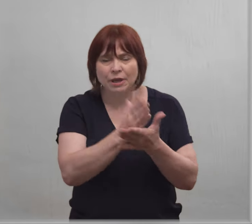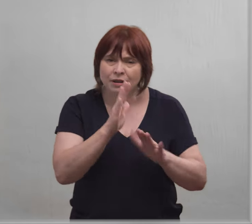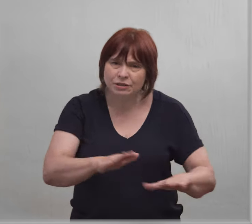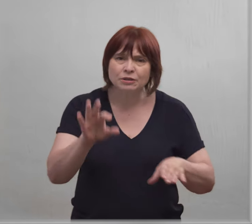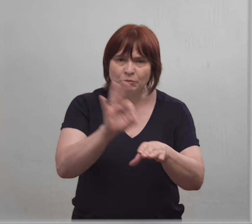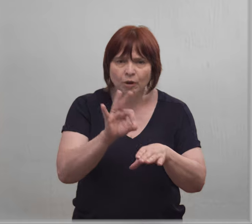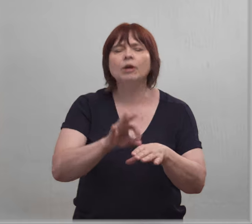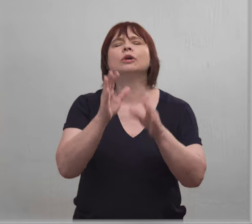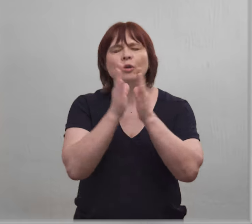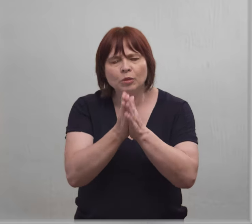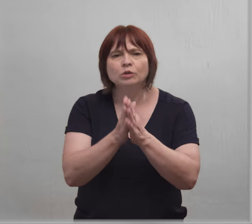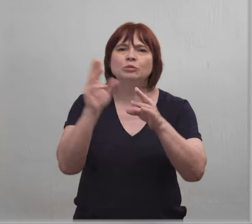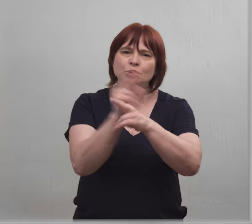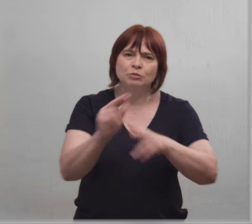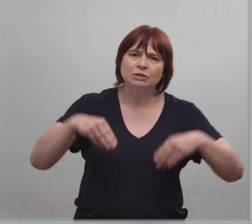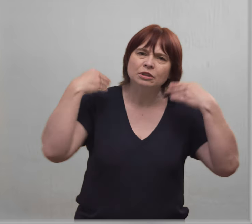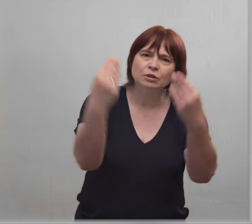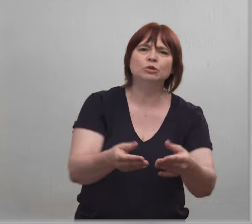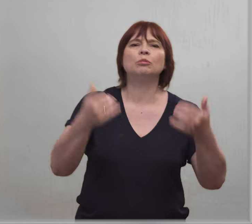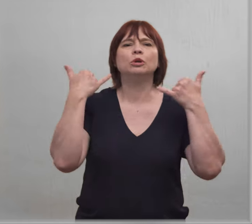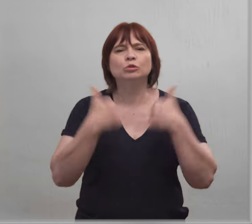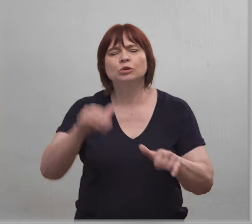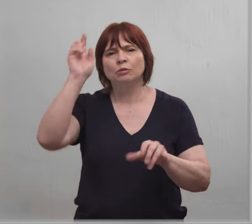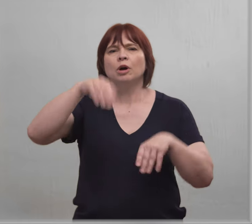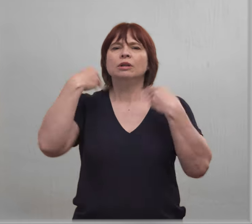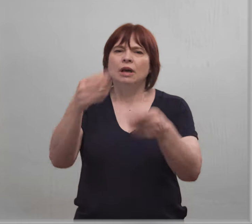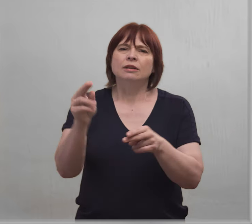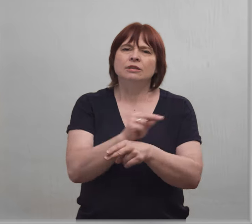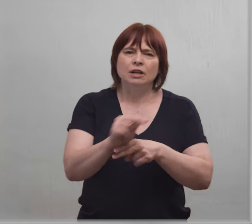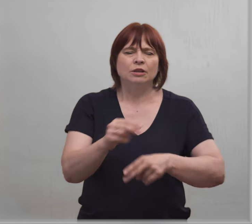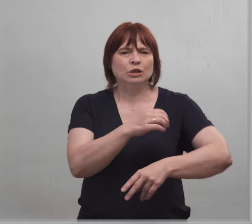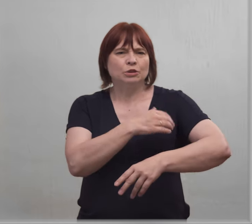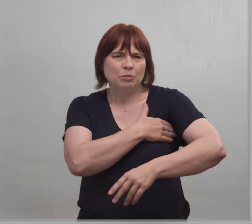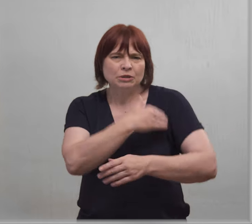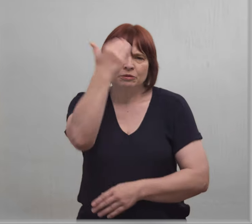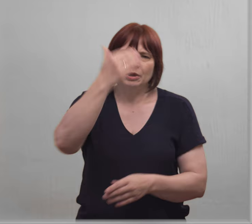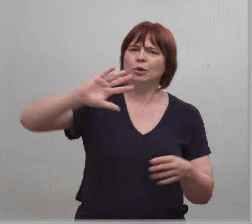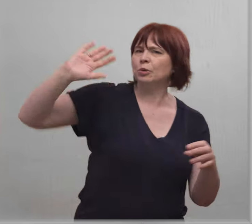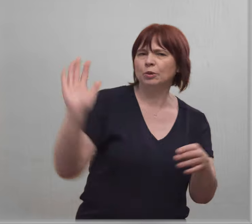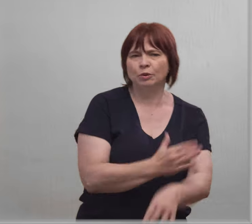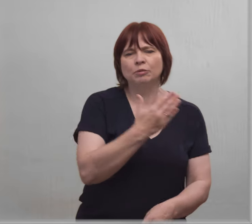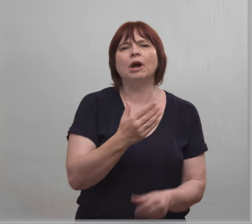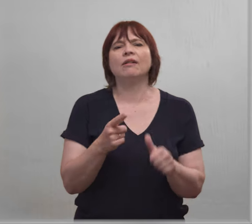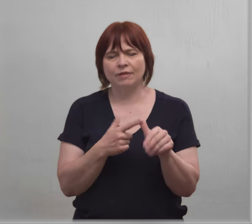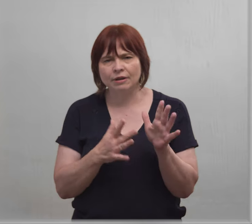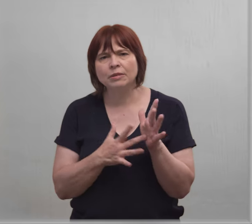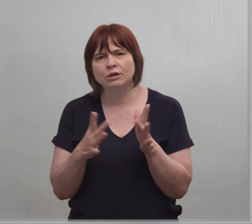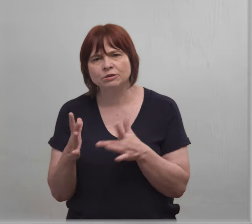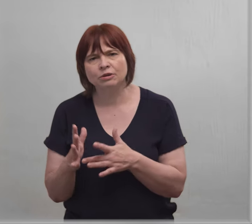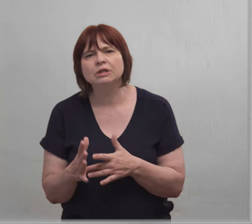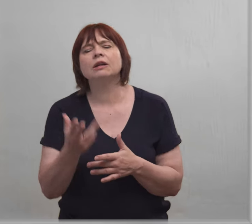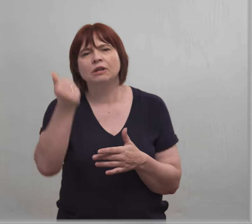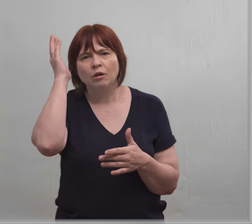чтобы пришло Твое исцеление в его жизнь, Господь. Чтобы всякая температура оставила сейчас этого ребенка. Во имя Иисуса Христа, да